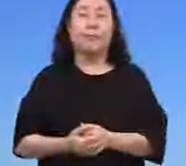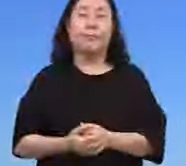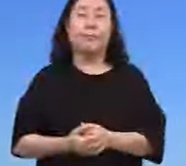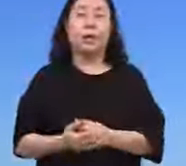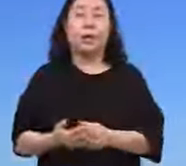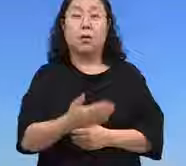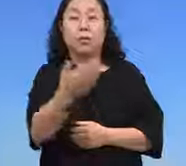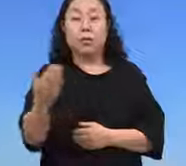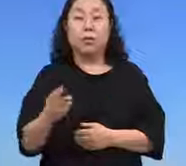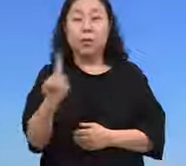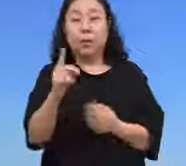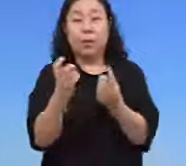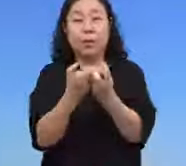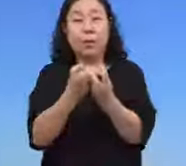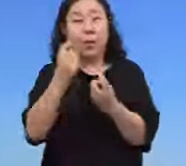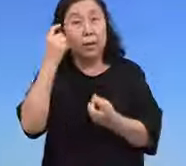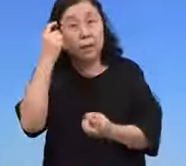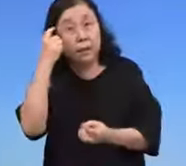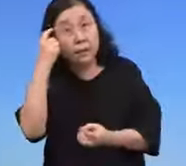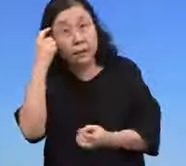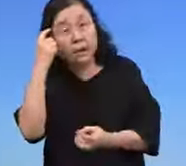여러분 어떤 생각이 드세요?